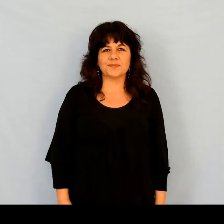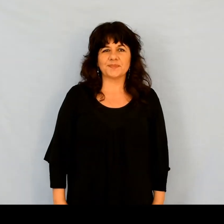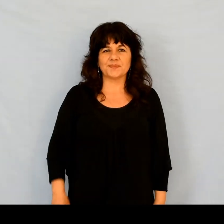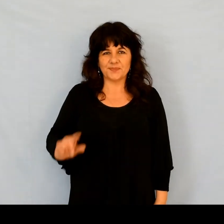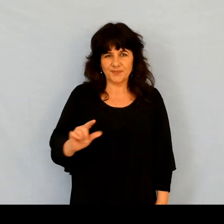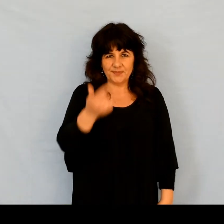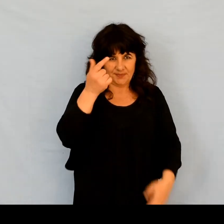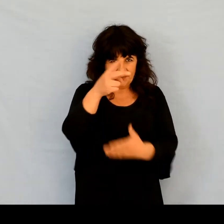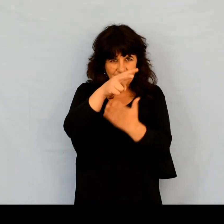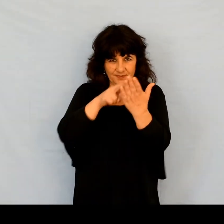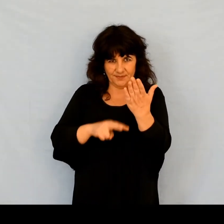Deuxième lecture.